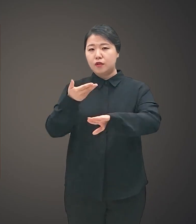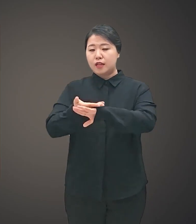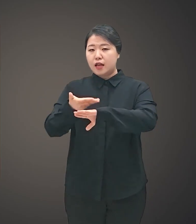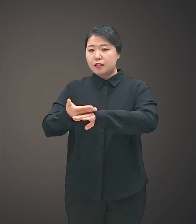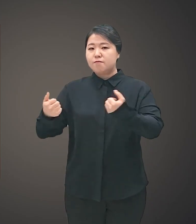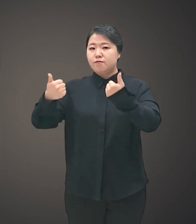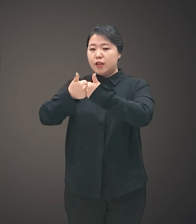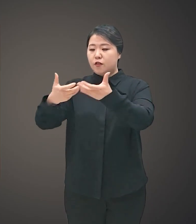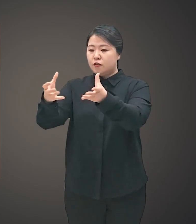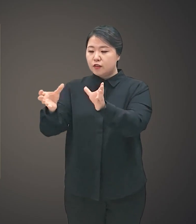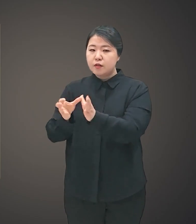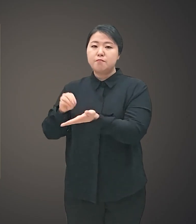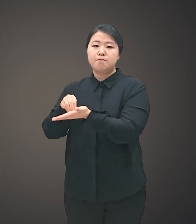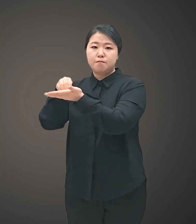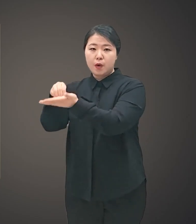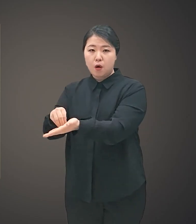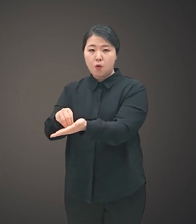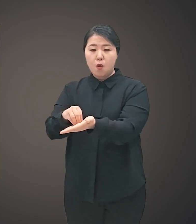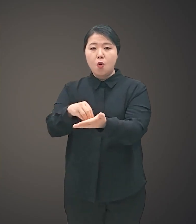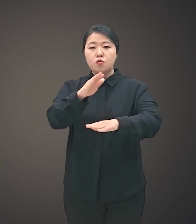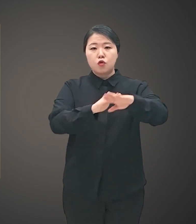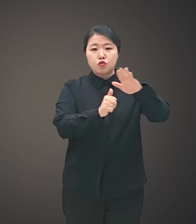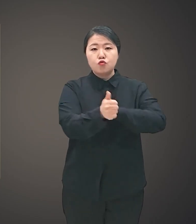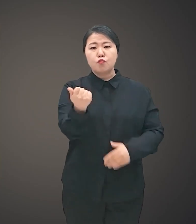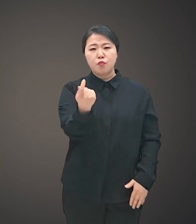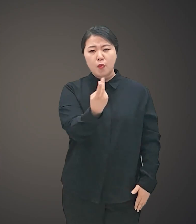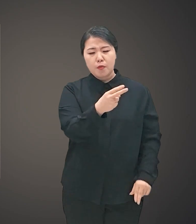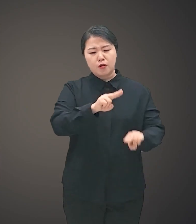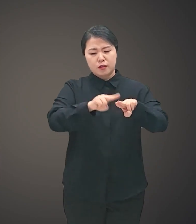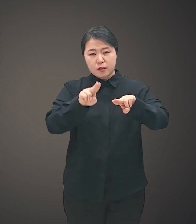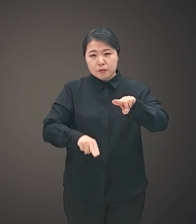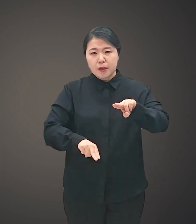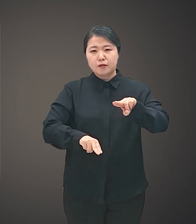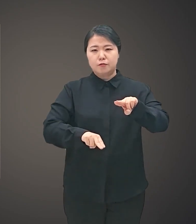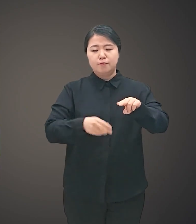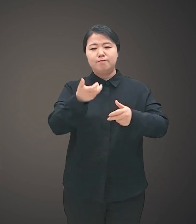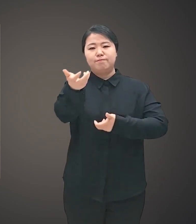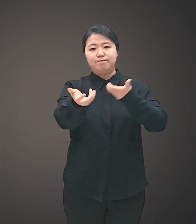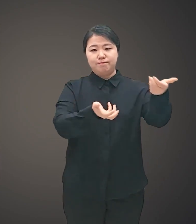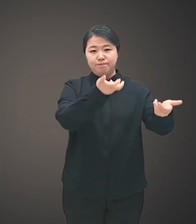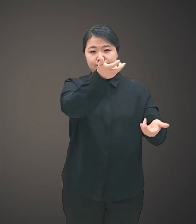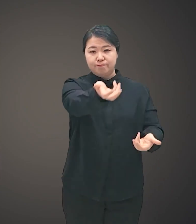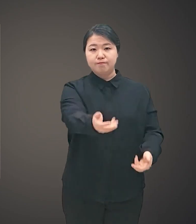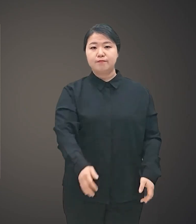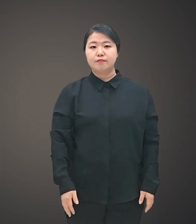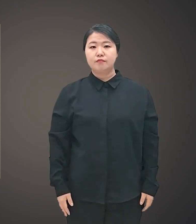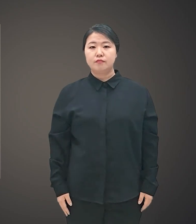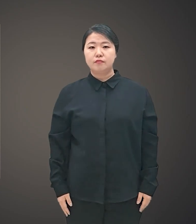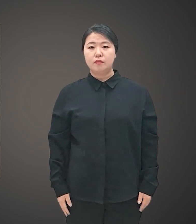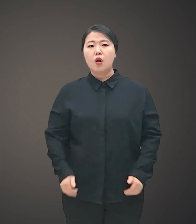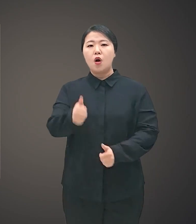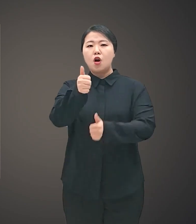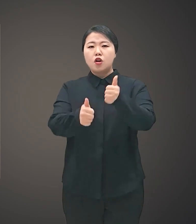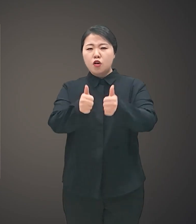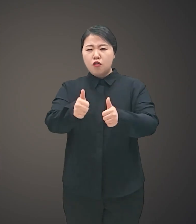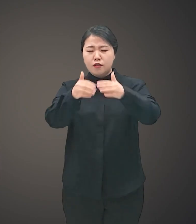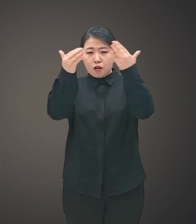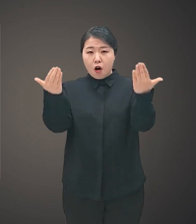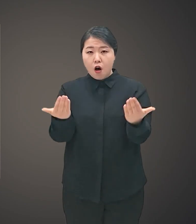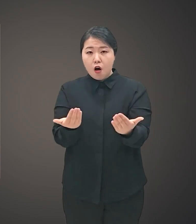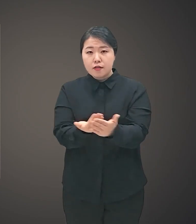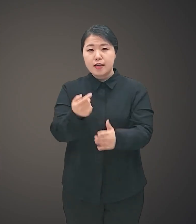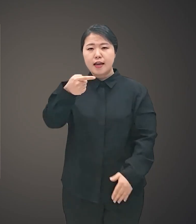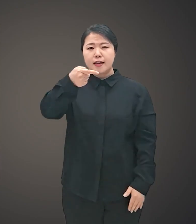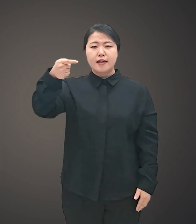팀으로 이적하고 베어타운의 주요 하키 선수들도 하나둘 팀을 떠나버린다. 그렇게